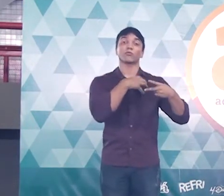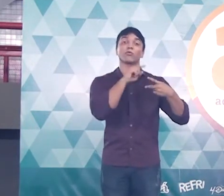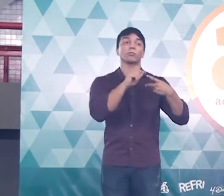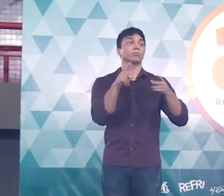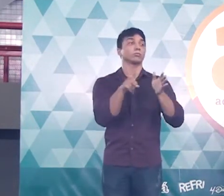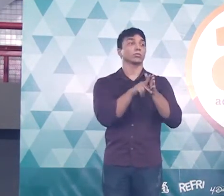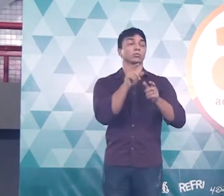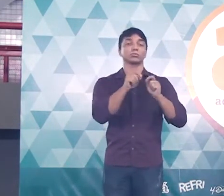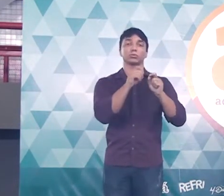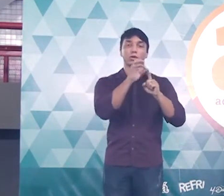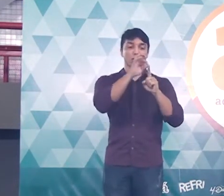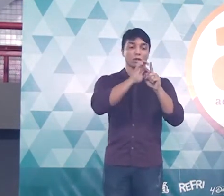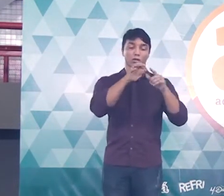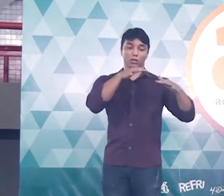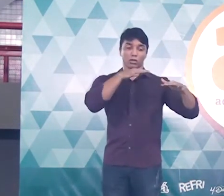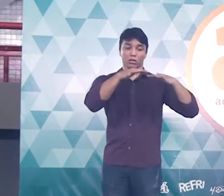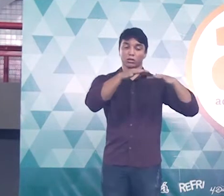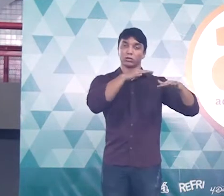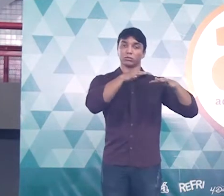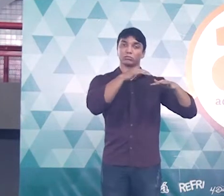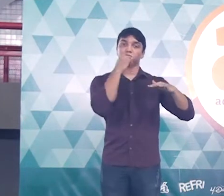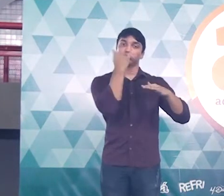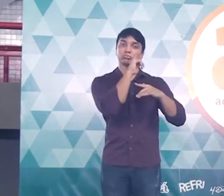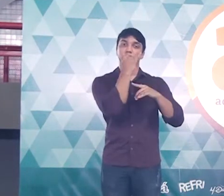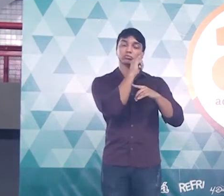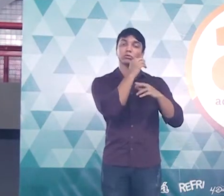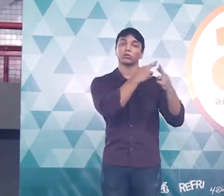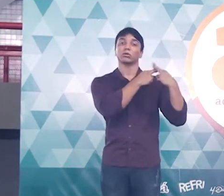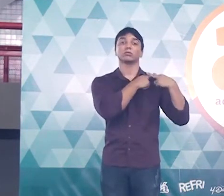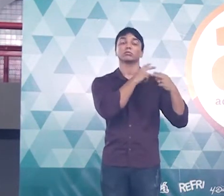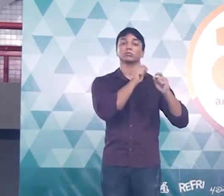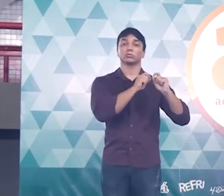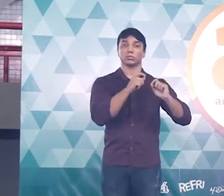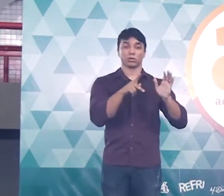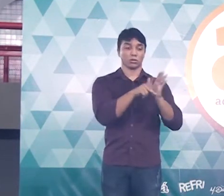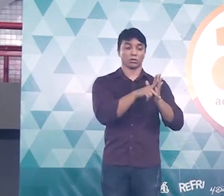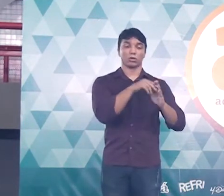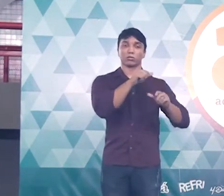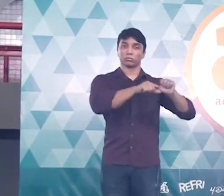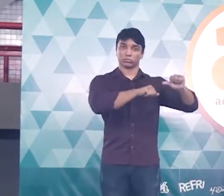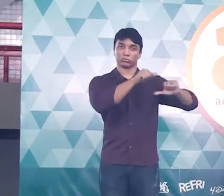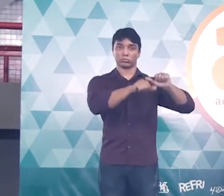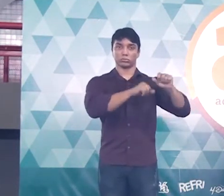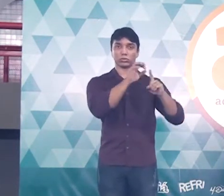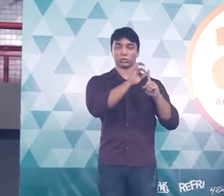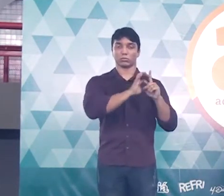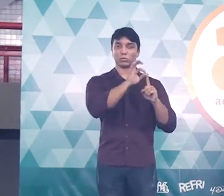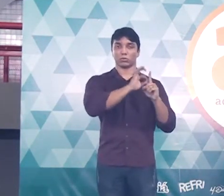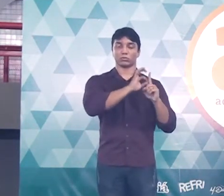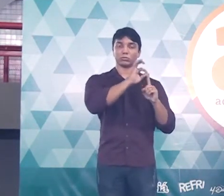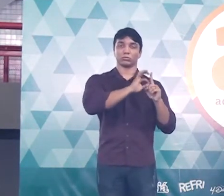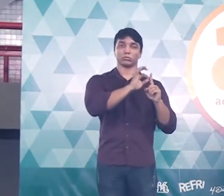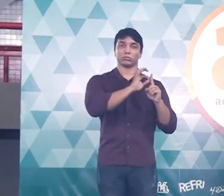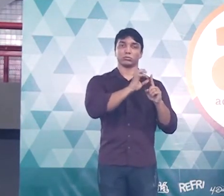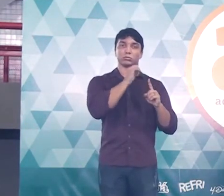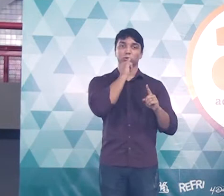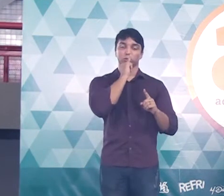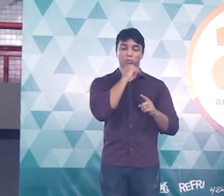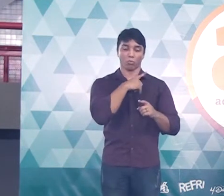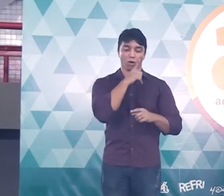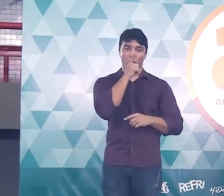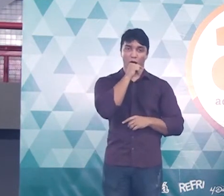quê? A energia responsável pela variação de temperatura. Se eu tenho